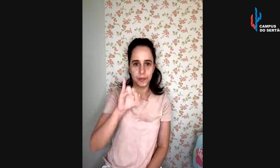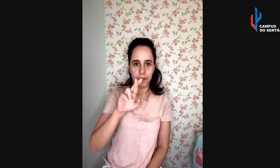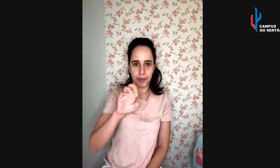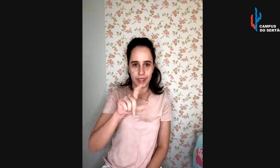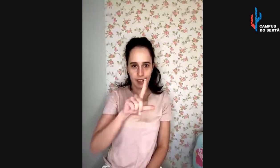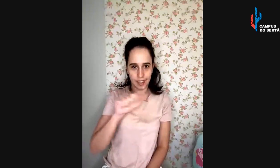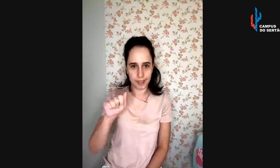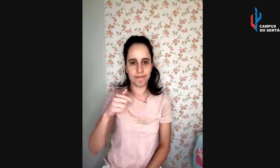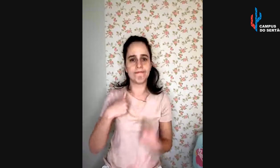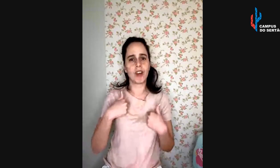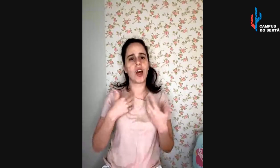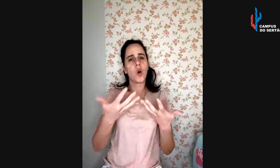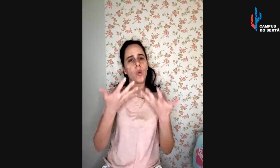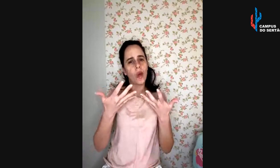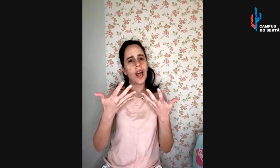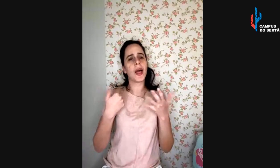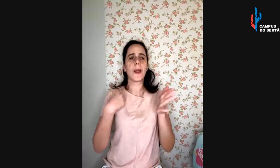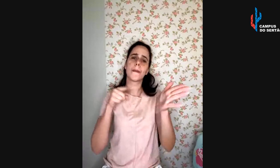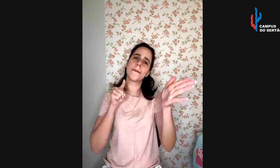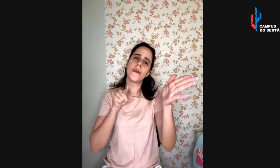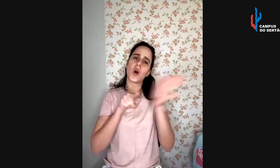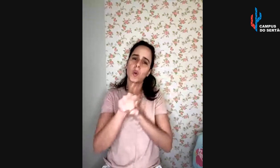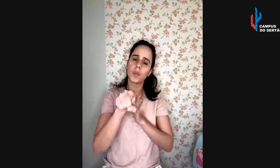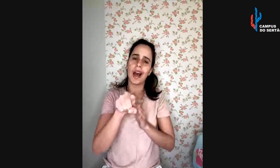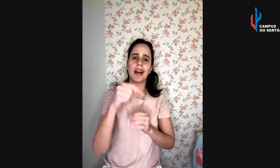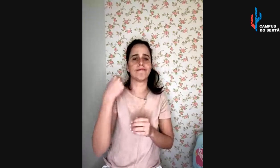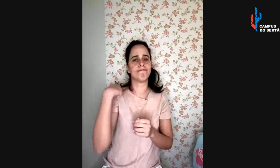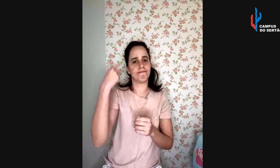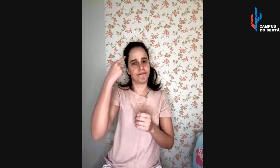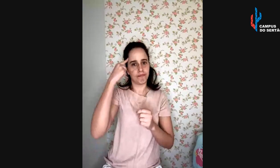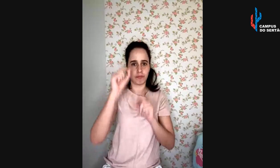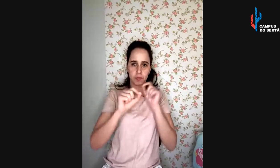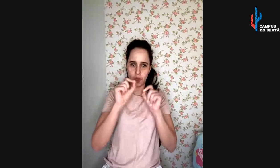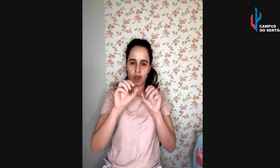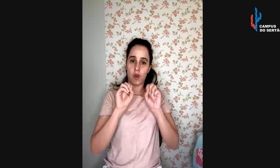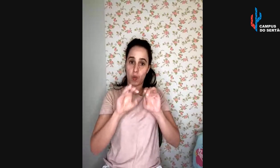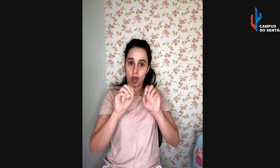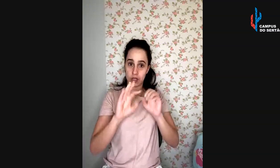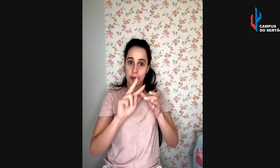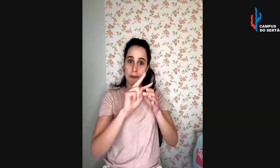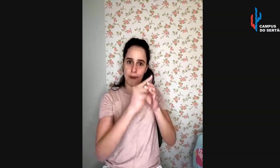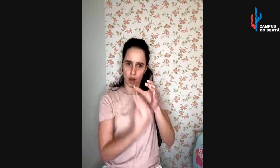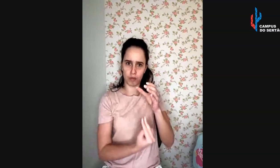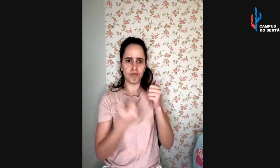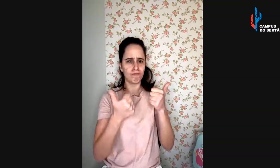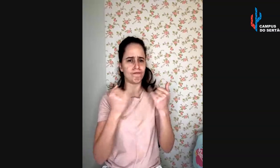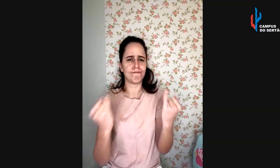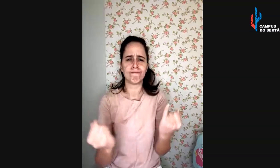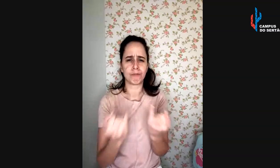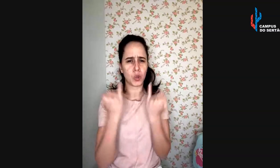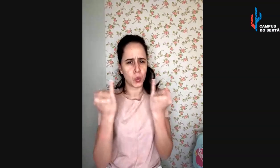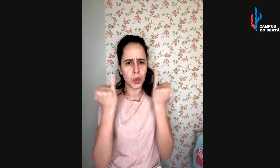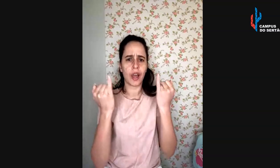Olá, Mariane, tudo bem? Eu sou Mirela e eu queria perguntar, porque eu fiquei aqui pensando, você fala